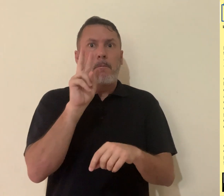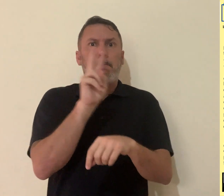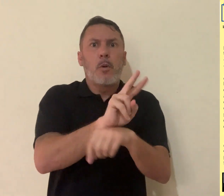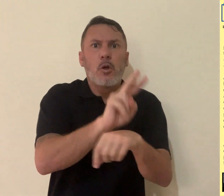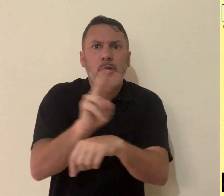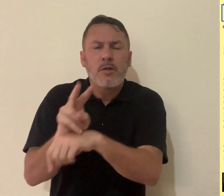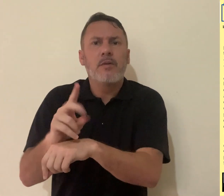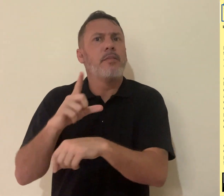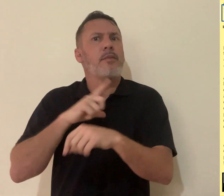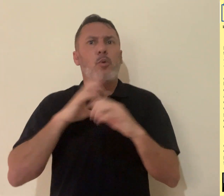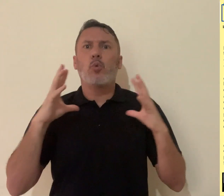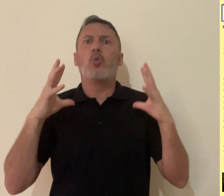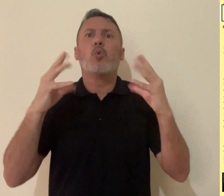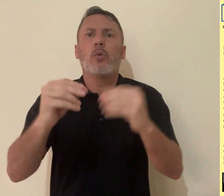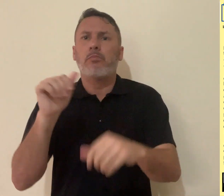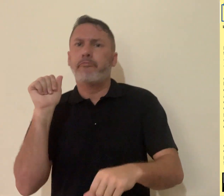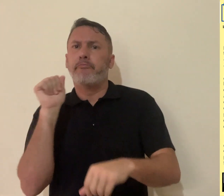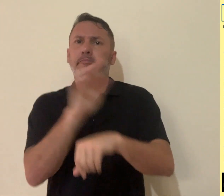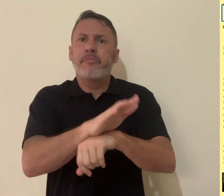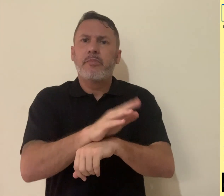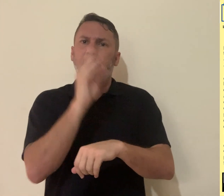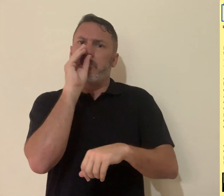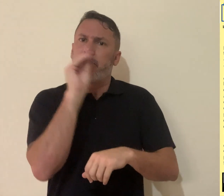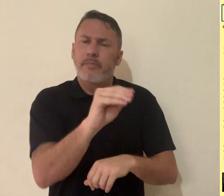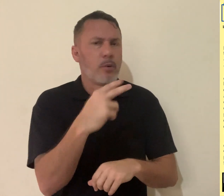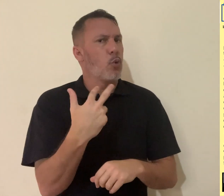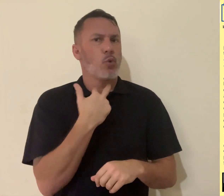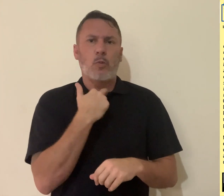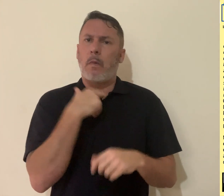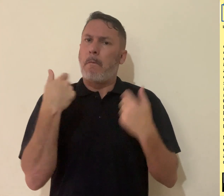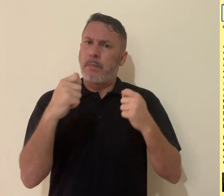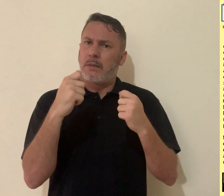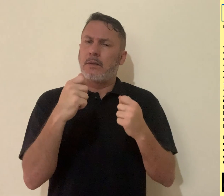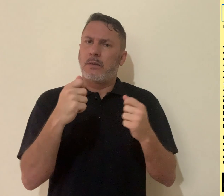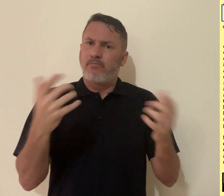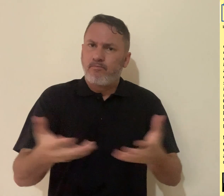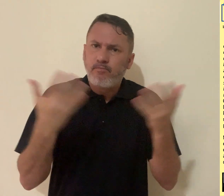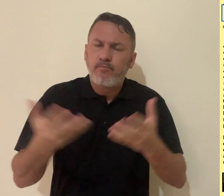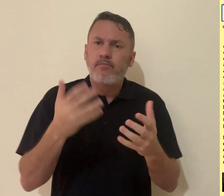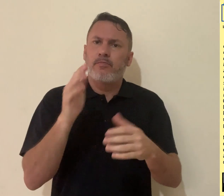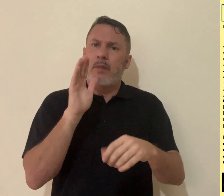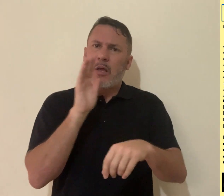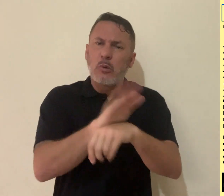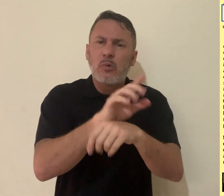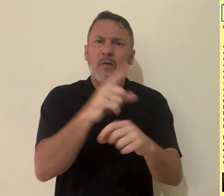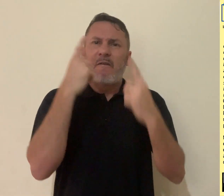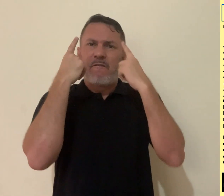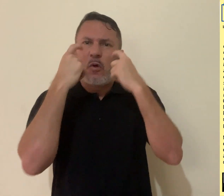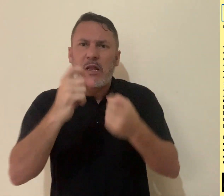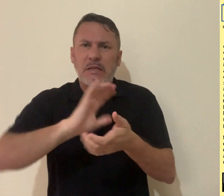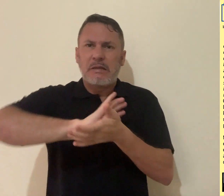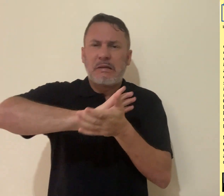deficiência a medida de toda forma de negligência discriminação exploração violência